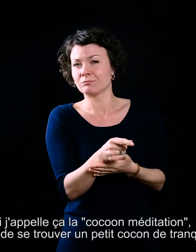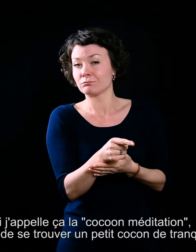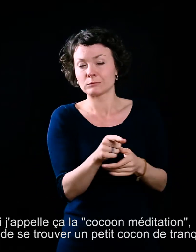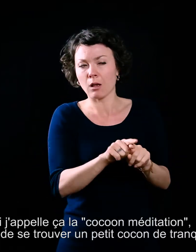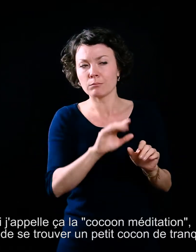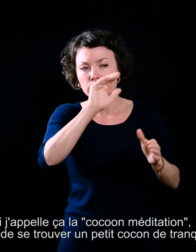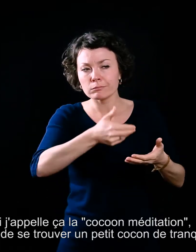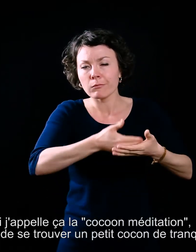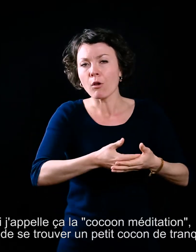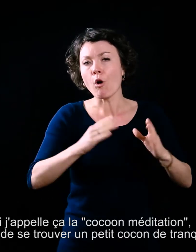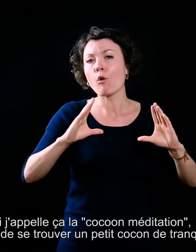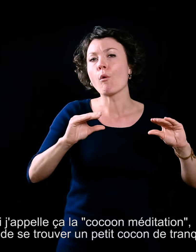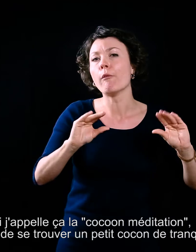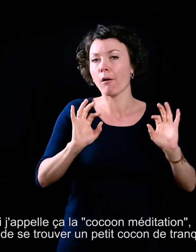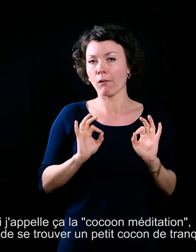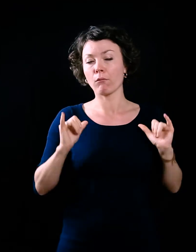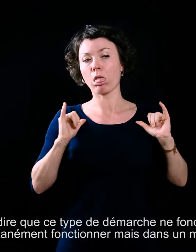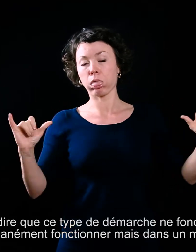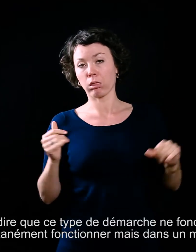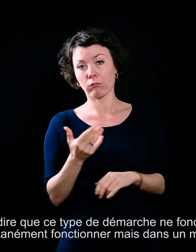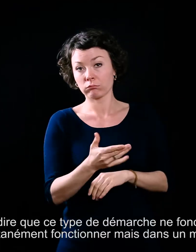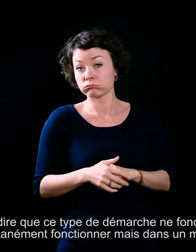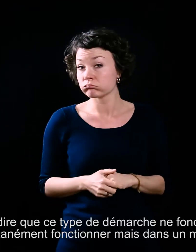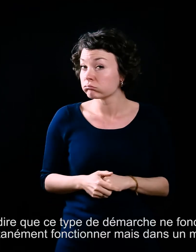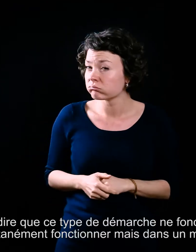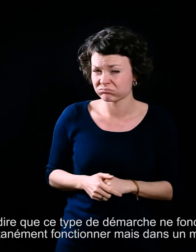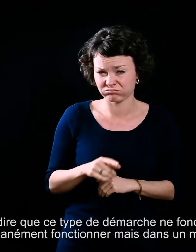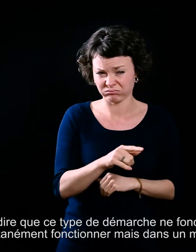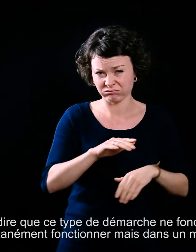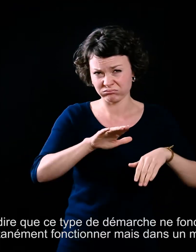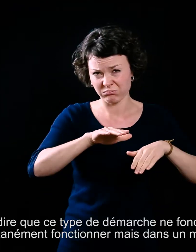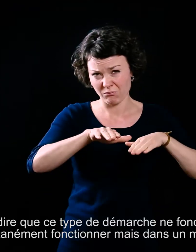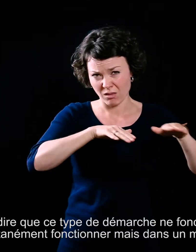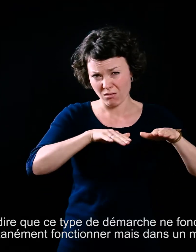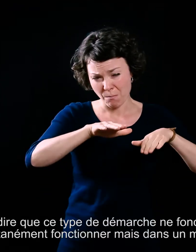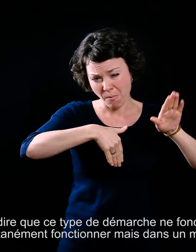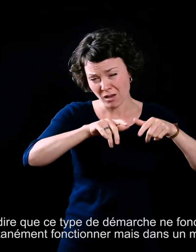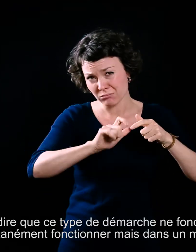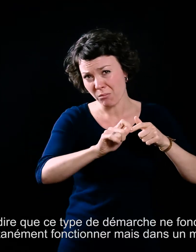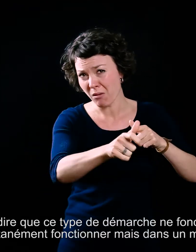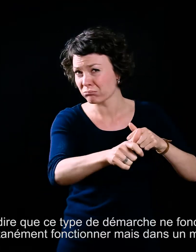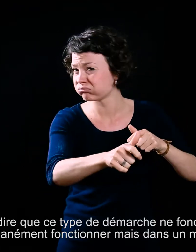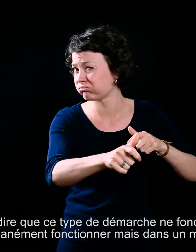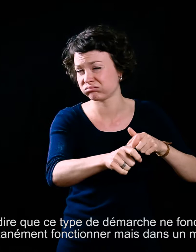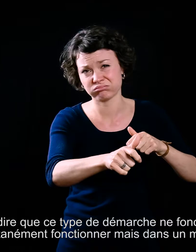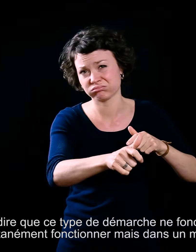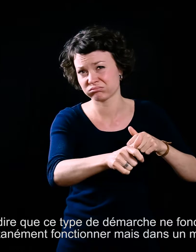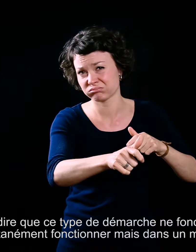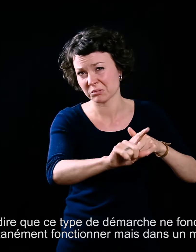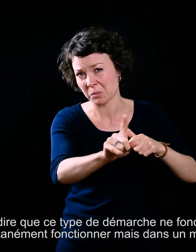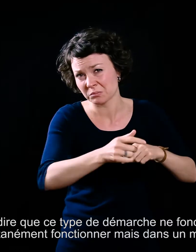se trouver un petit cocon de tranquillité. Inutile de vous dire que ce type de démarche ne marche pas, ne fonctionne